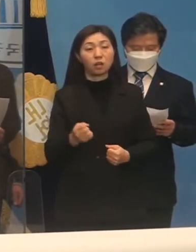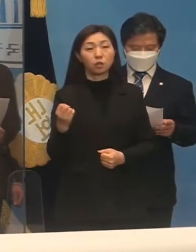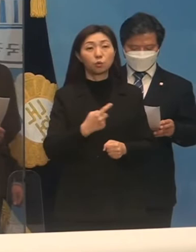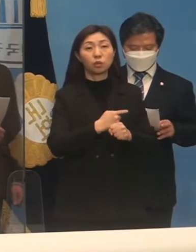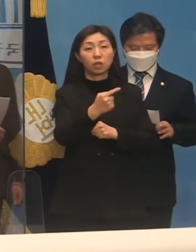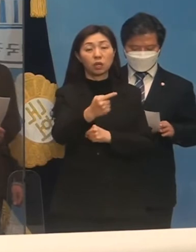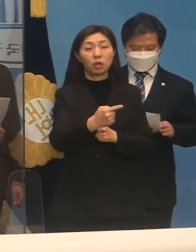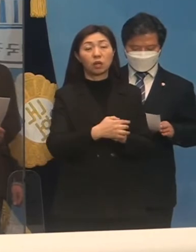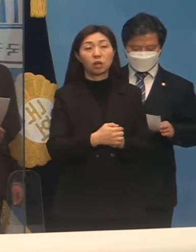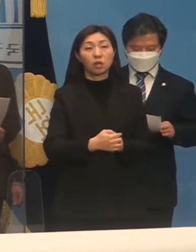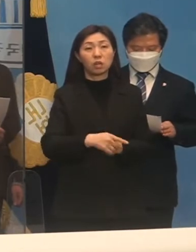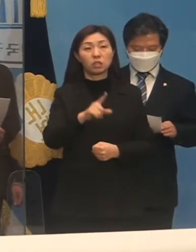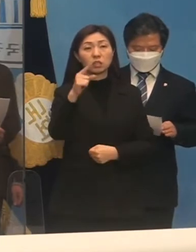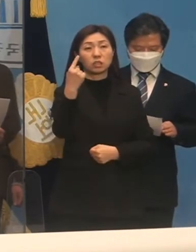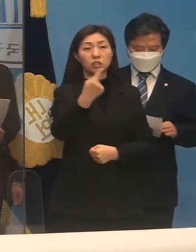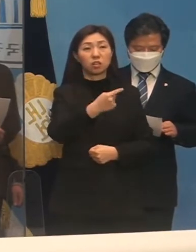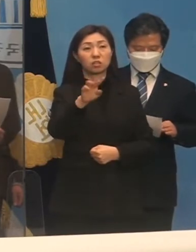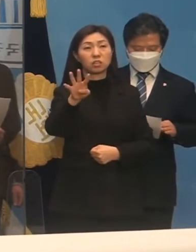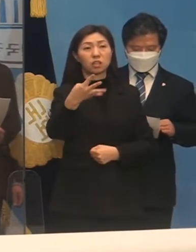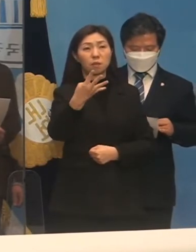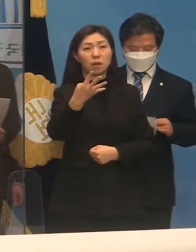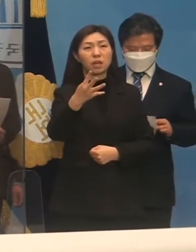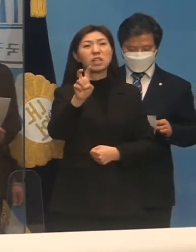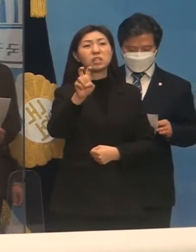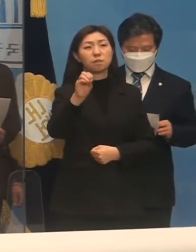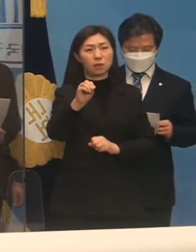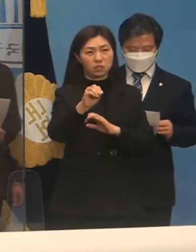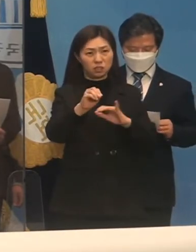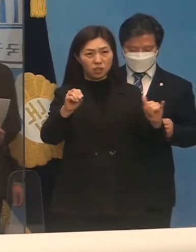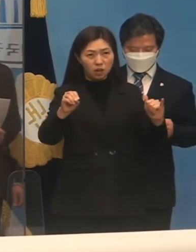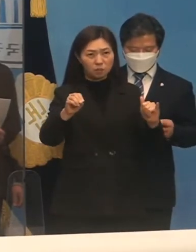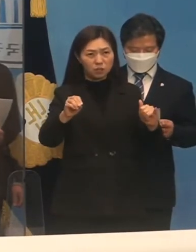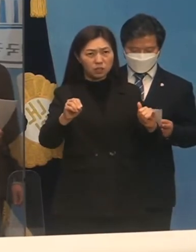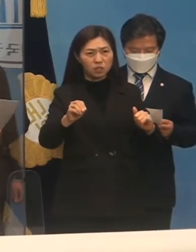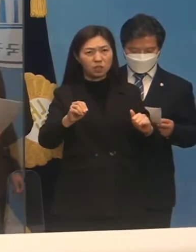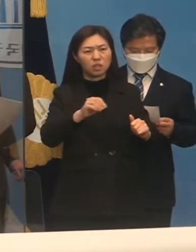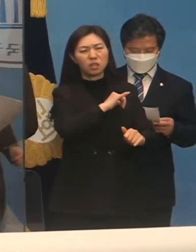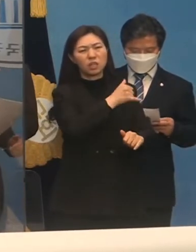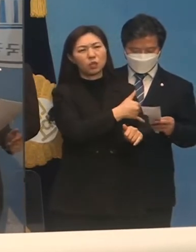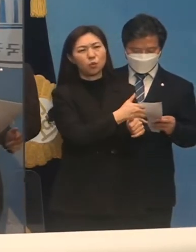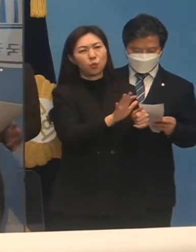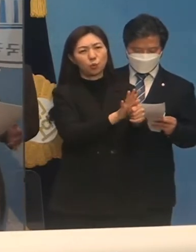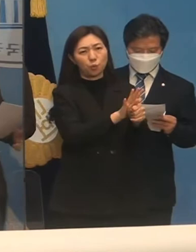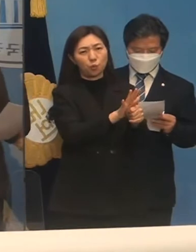명이 인도적 지원을 받아야 할 상황에 처해 있습니다.